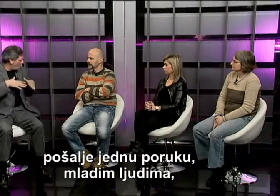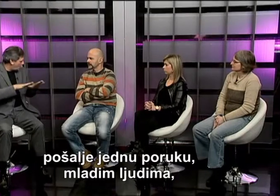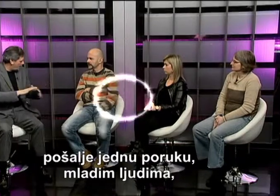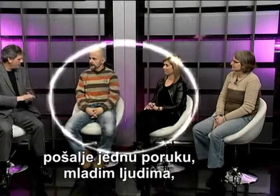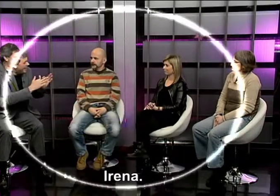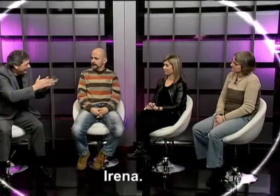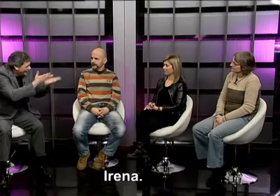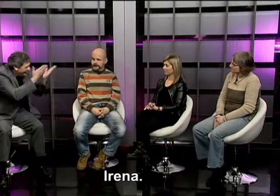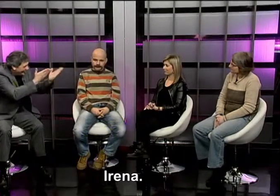mladim ljudima.